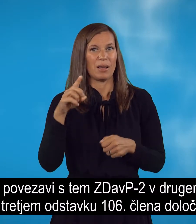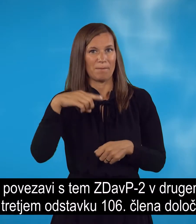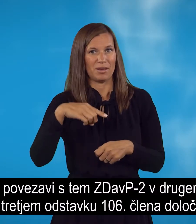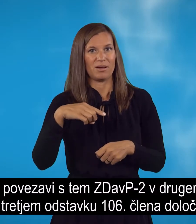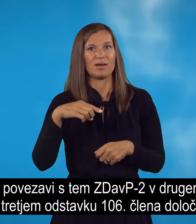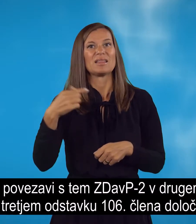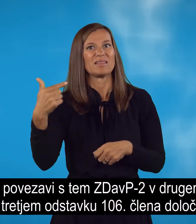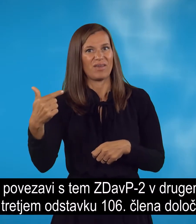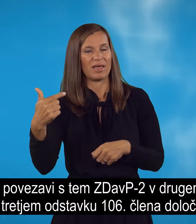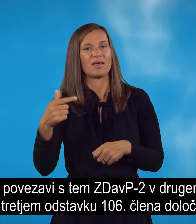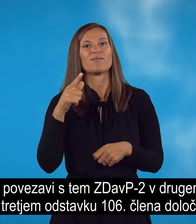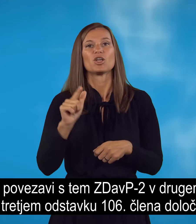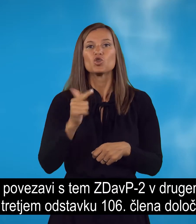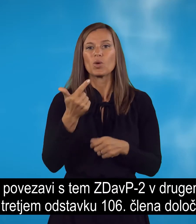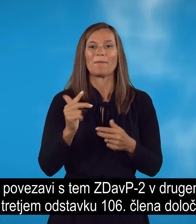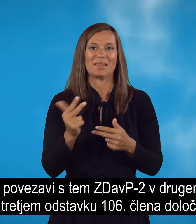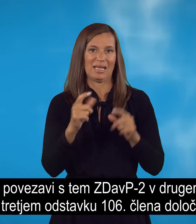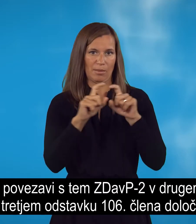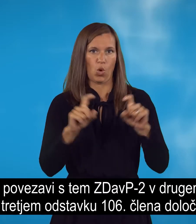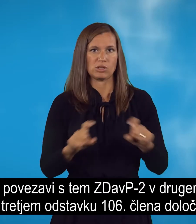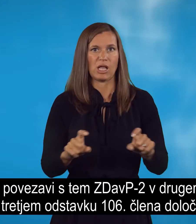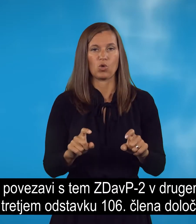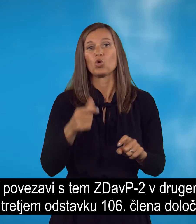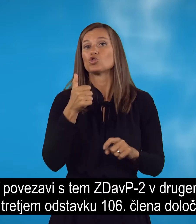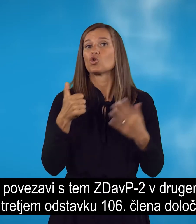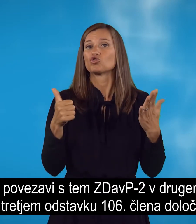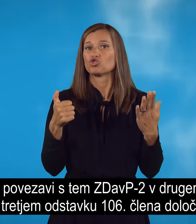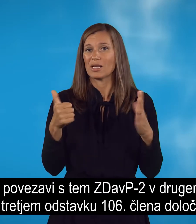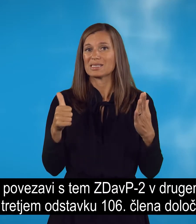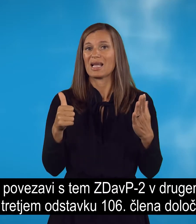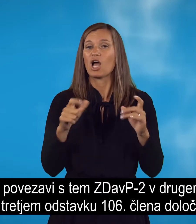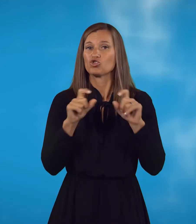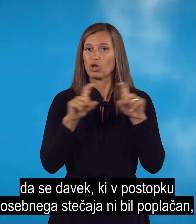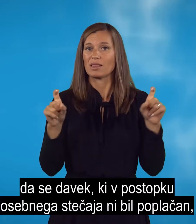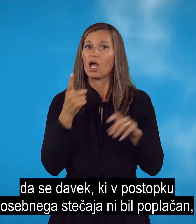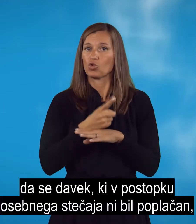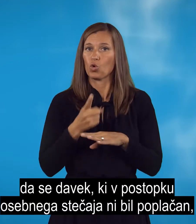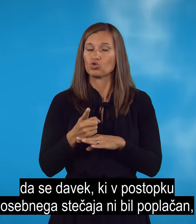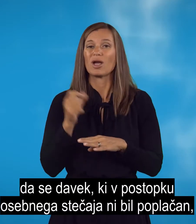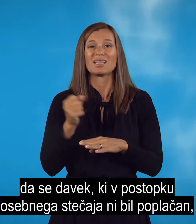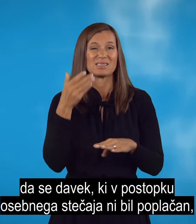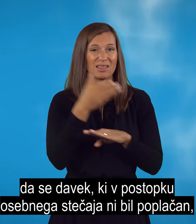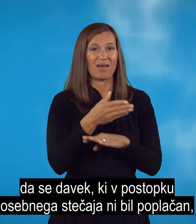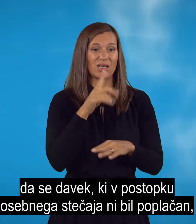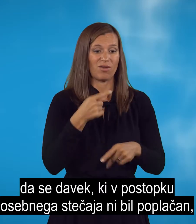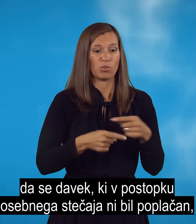ZDAVP-2 v 2. in 3. odstavku 106. člena določa, da se davek, ki v postopku